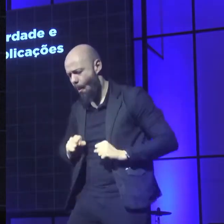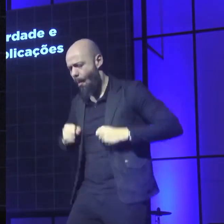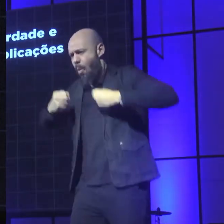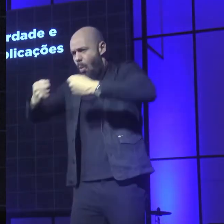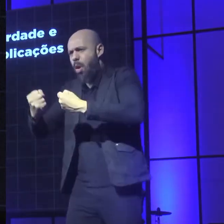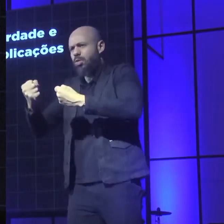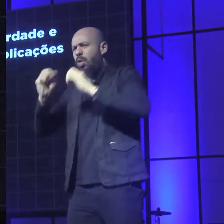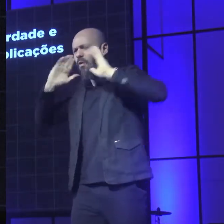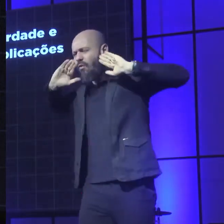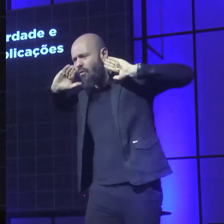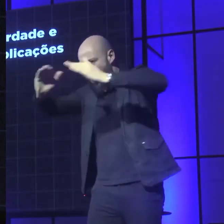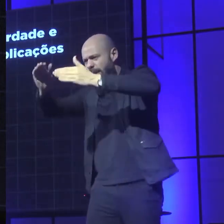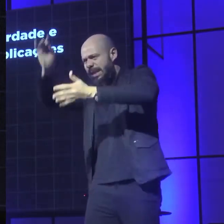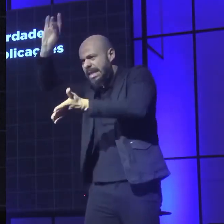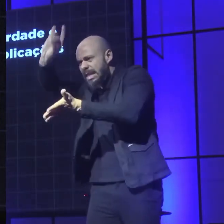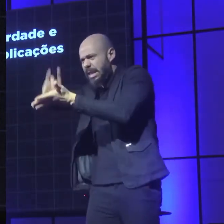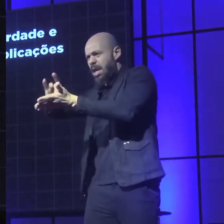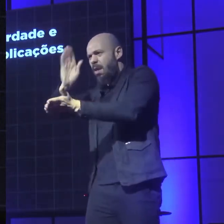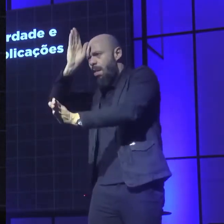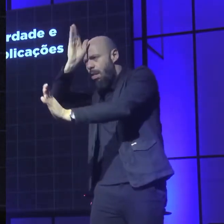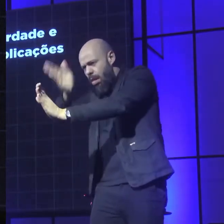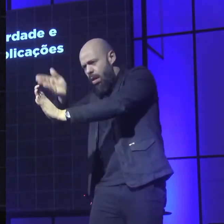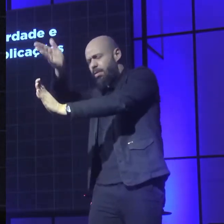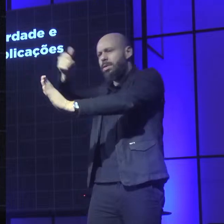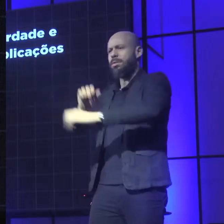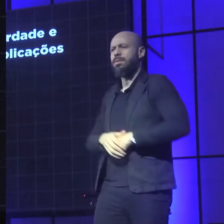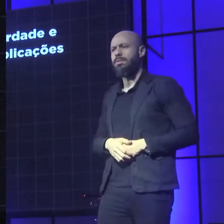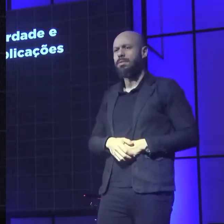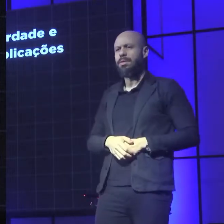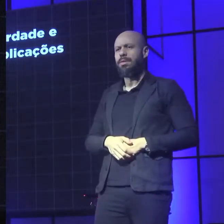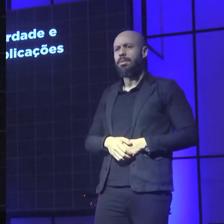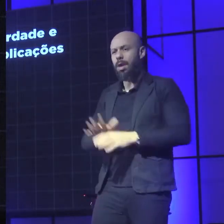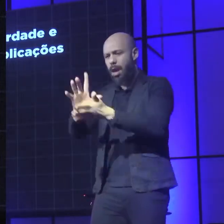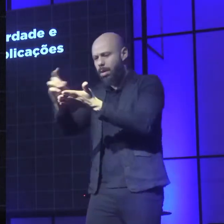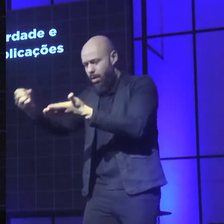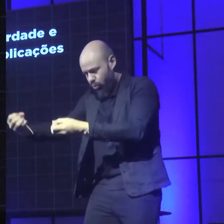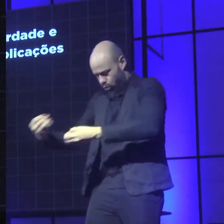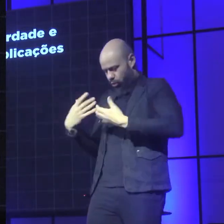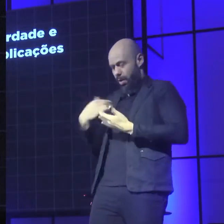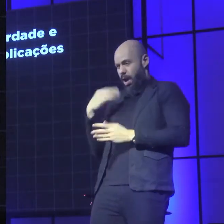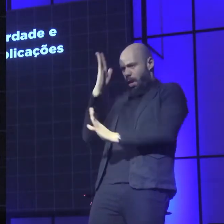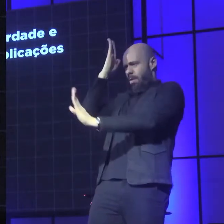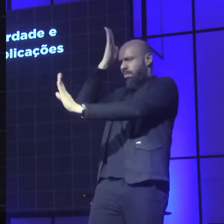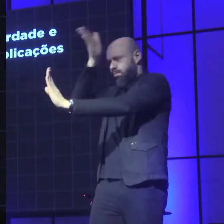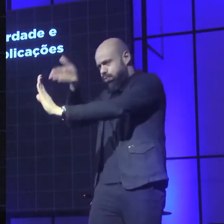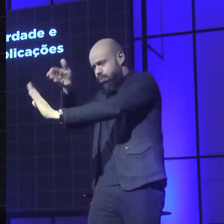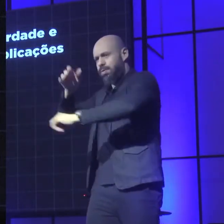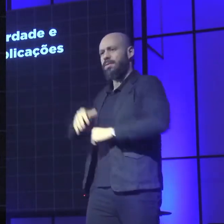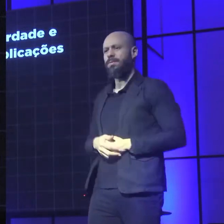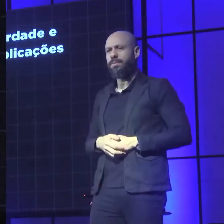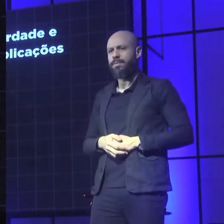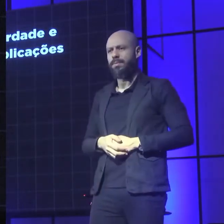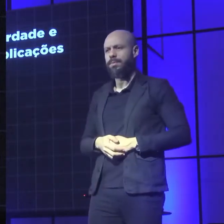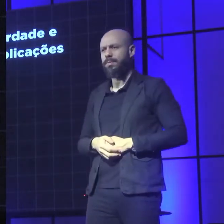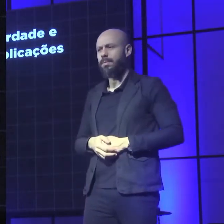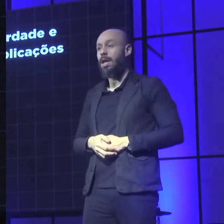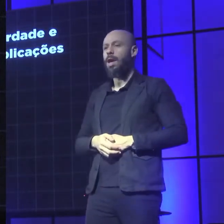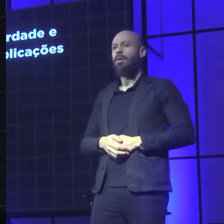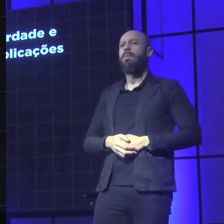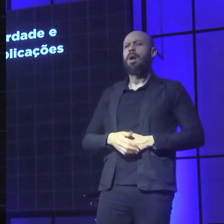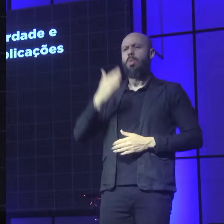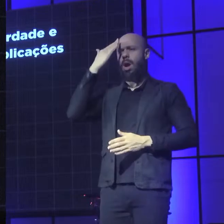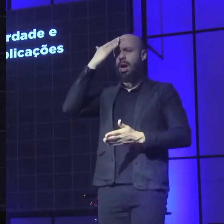da verdade, a sua vida é orientada, dirigida, você se torna aquilo que você acredita.